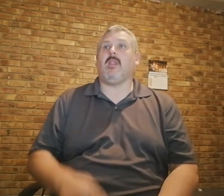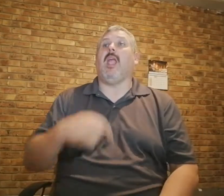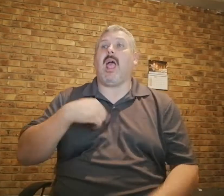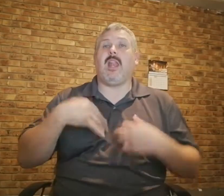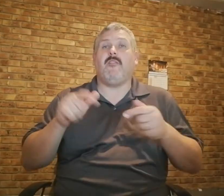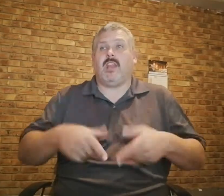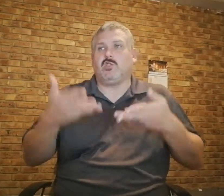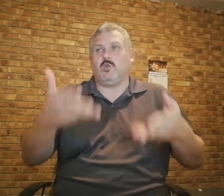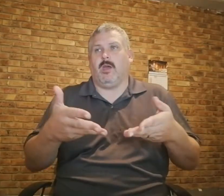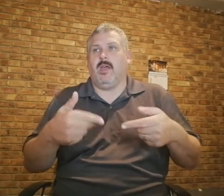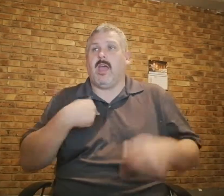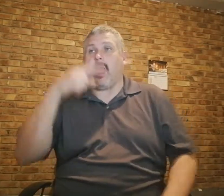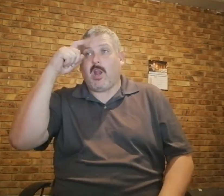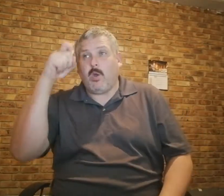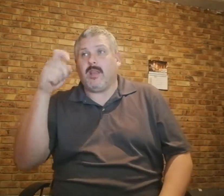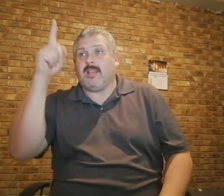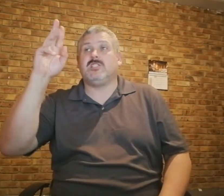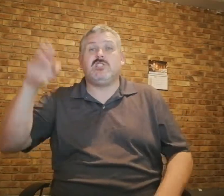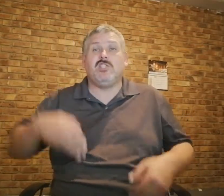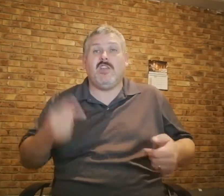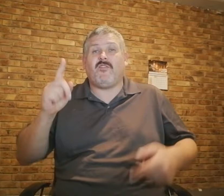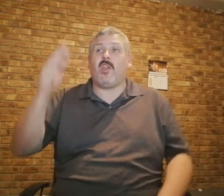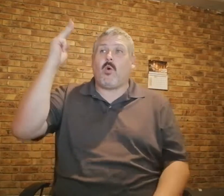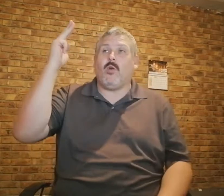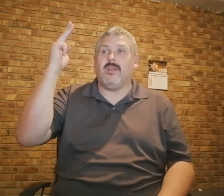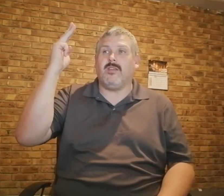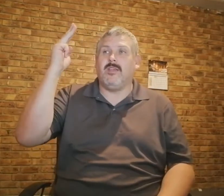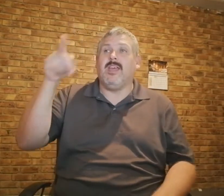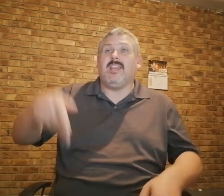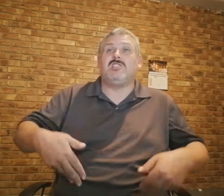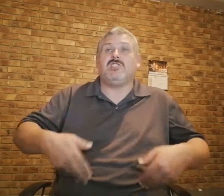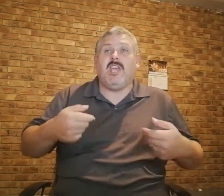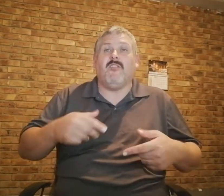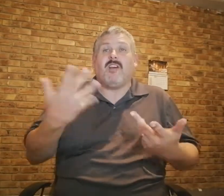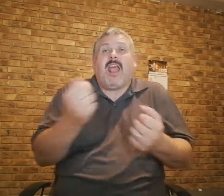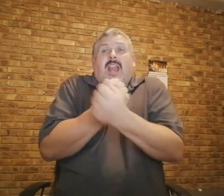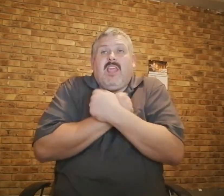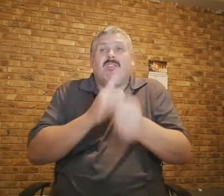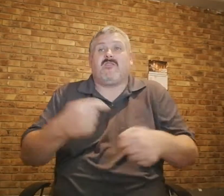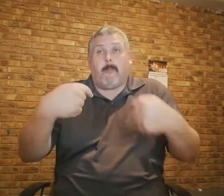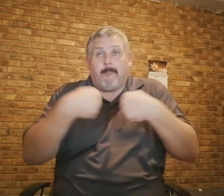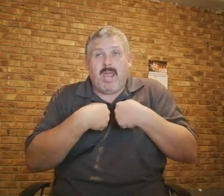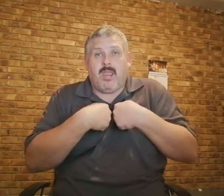Ek lewe nou so. Ek vloed, dit is sien van God. Die sien, wat lief is vir my.